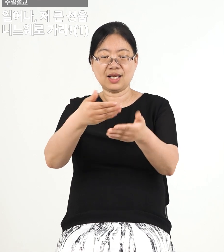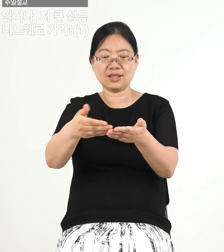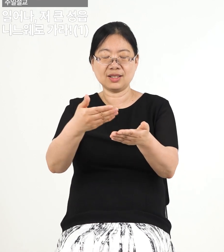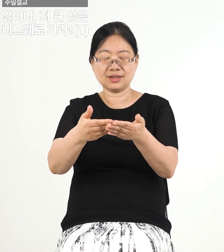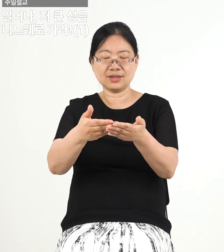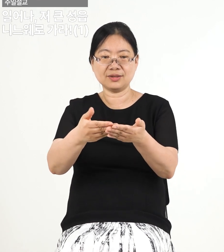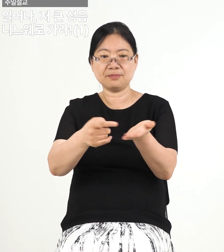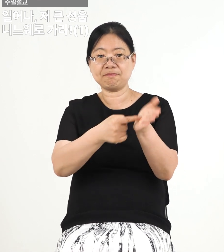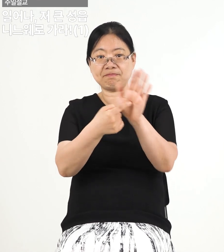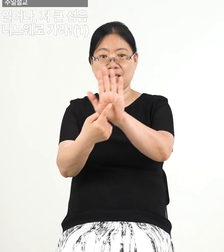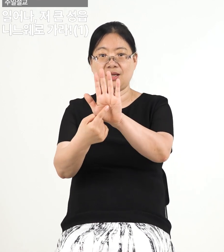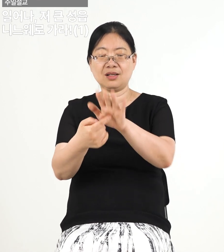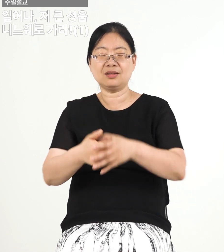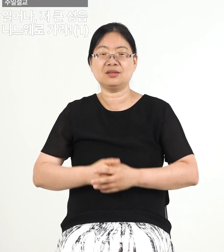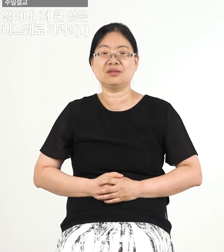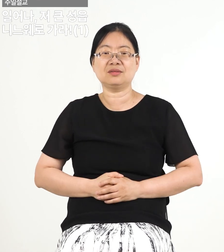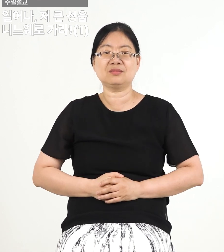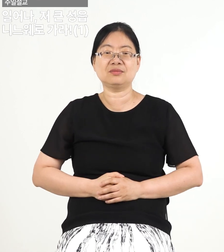네.